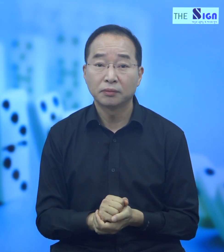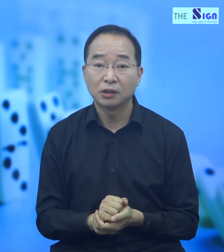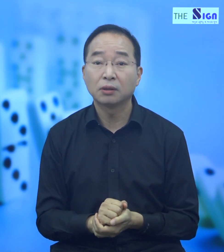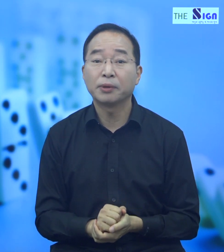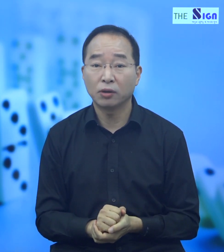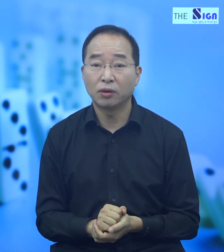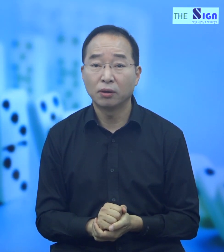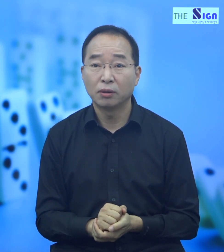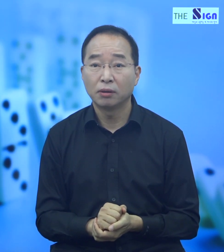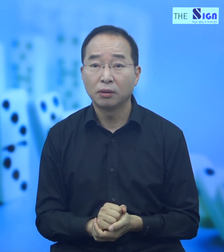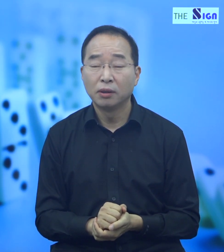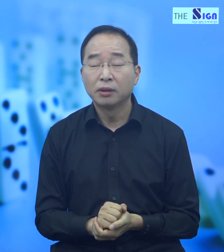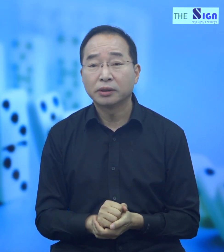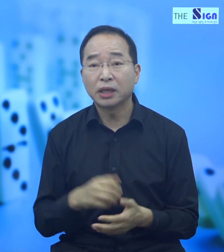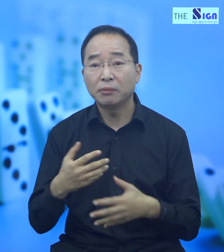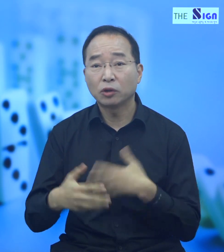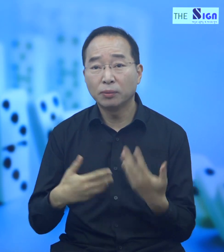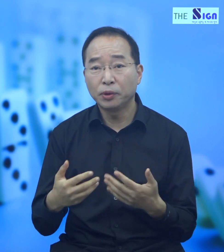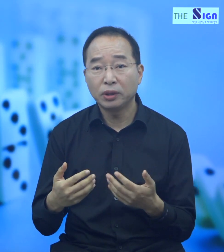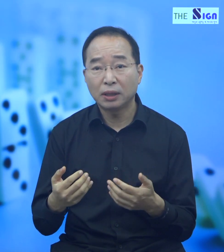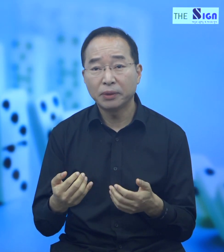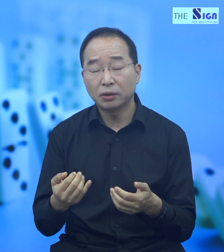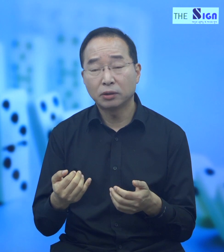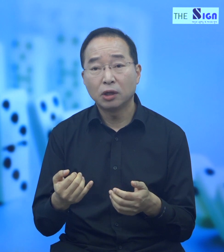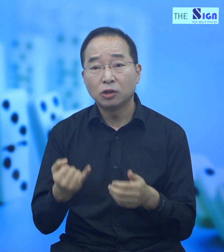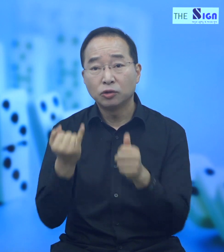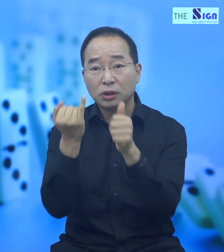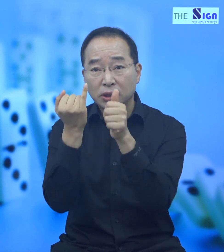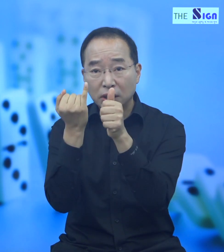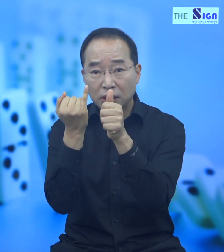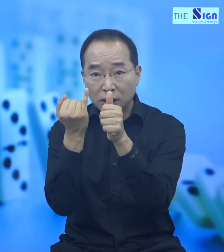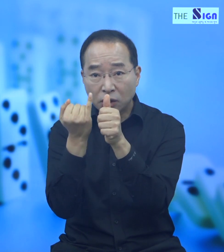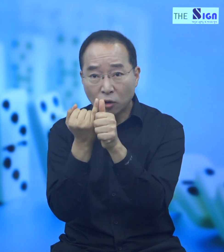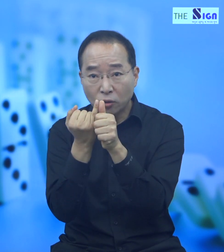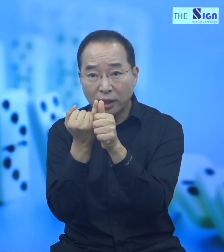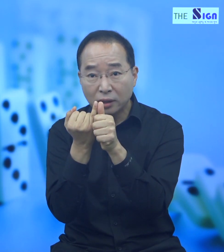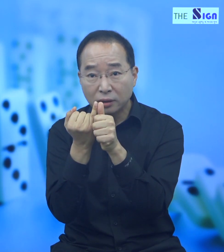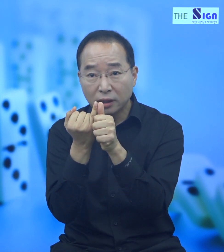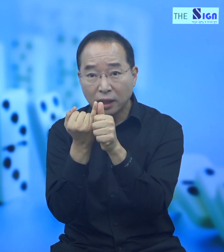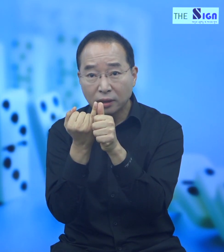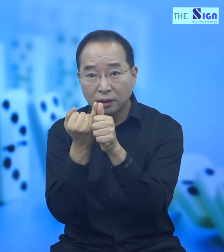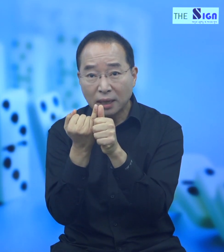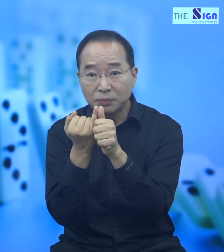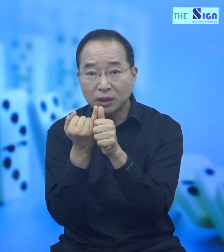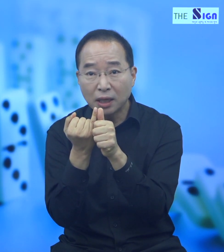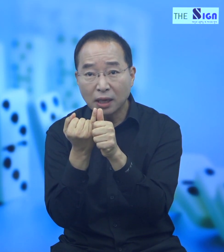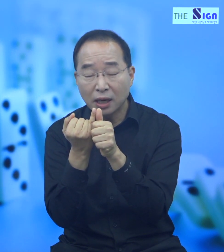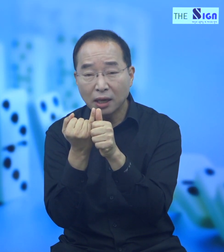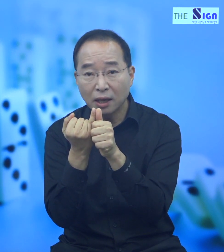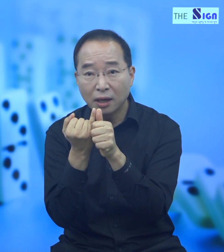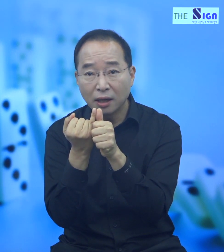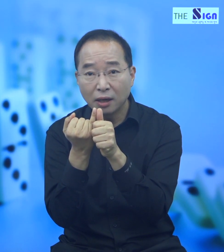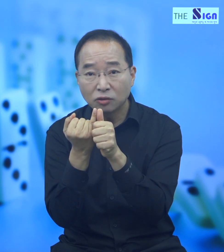그래서 별거. 그 다음에 어떤 표현이냐면 이 결혼했는데 남자가